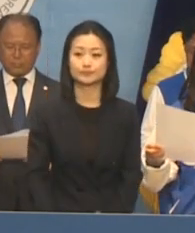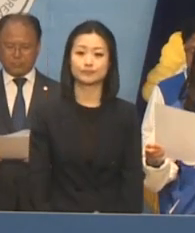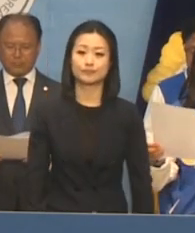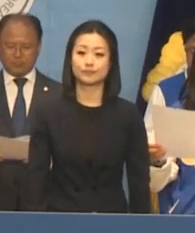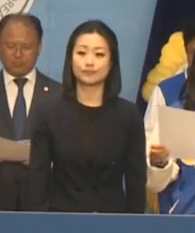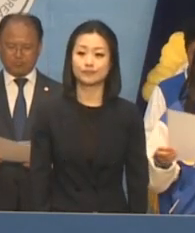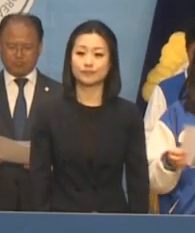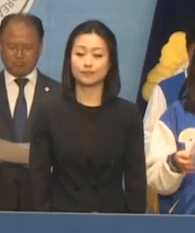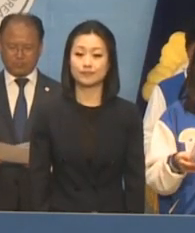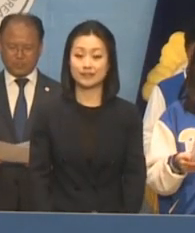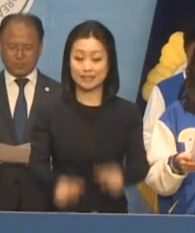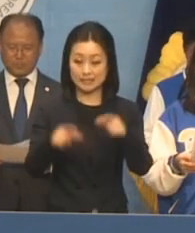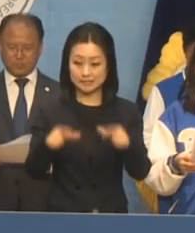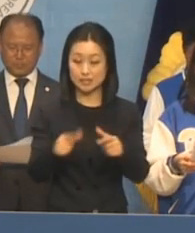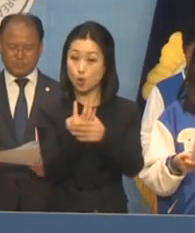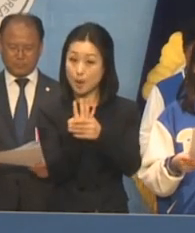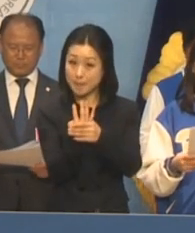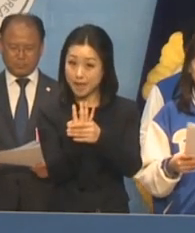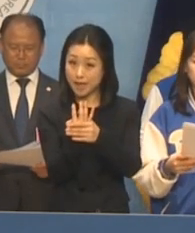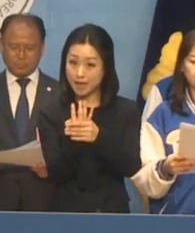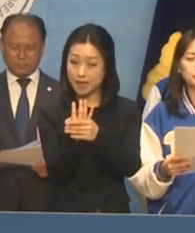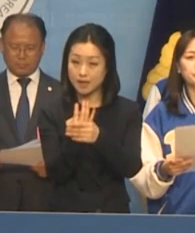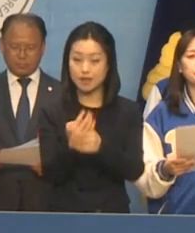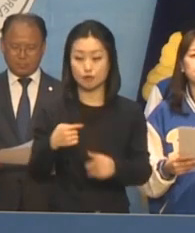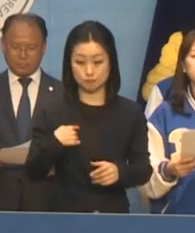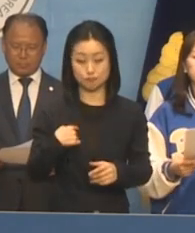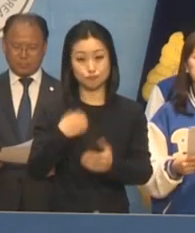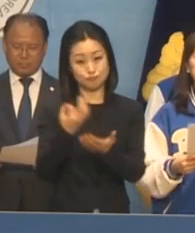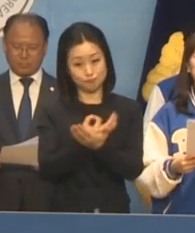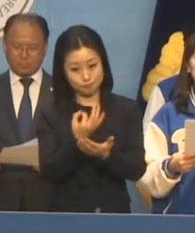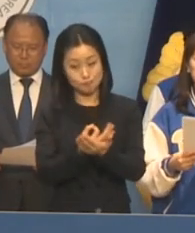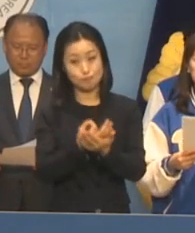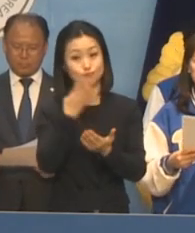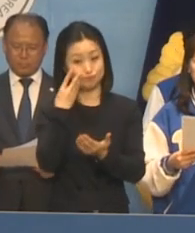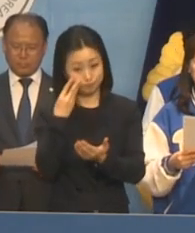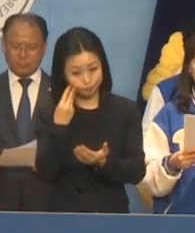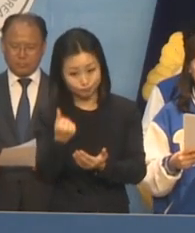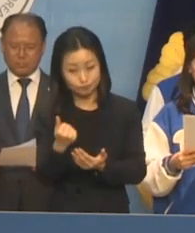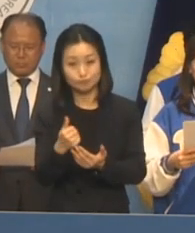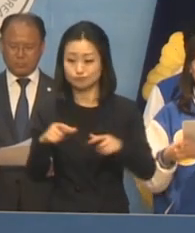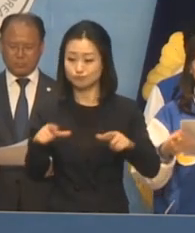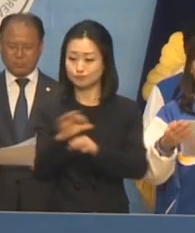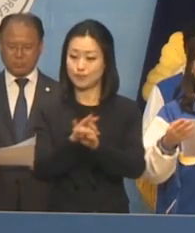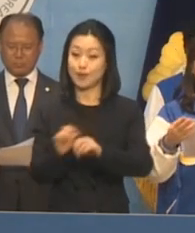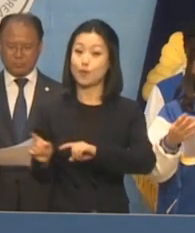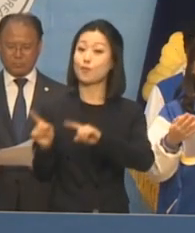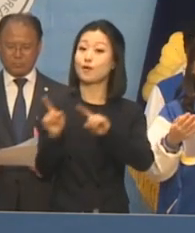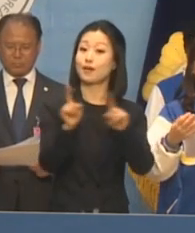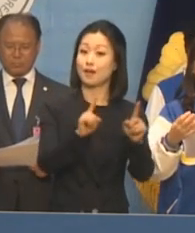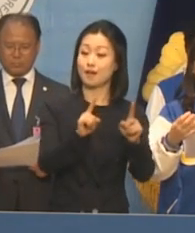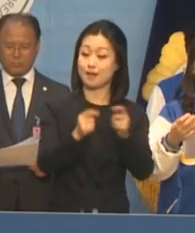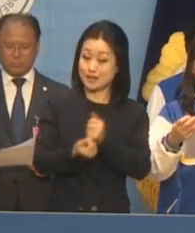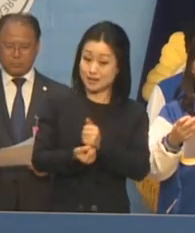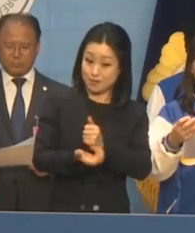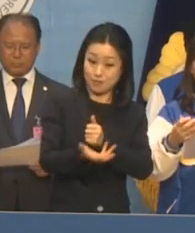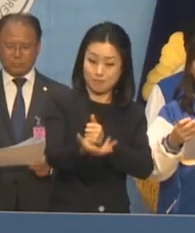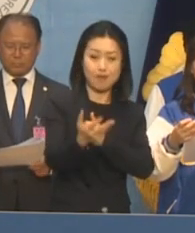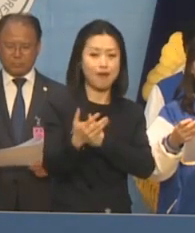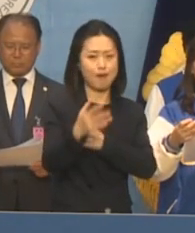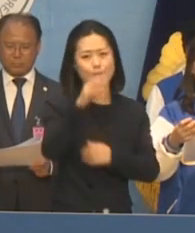있습니다 지역 화폐는 소상공인의 매출 향상과 지역 경제 활성화에 미친 효과가 이미